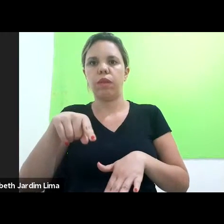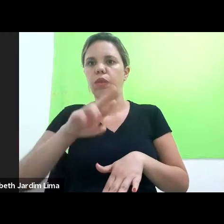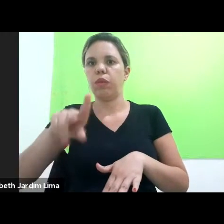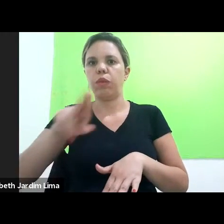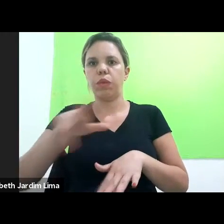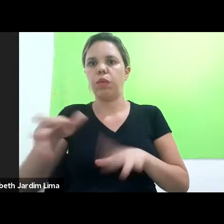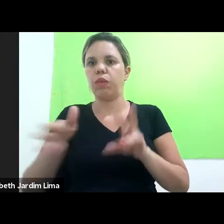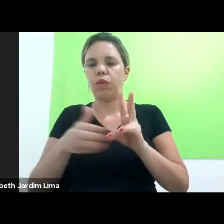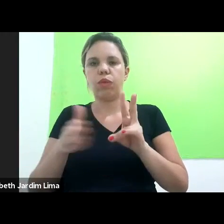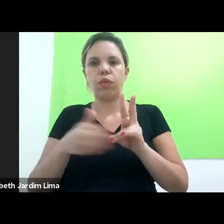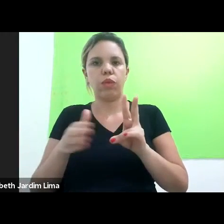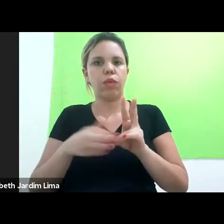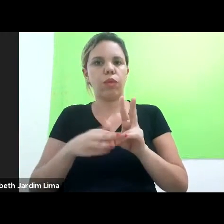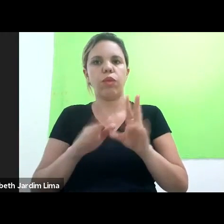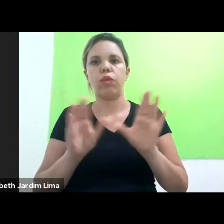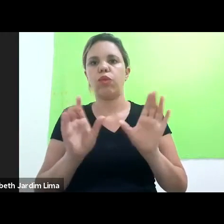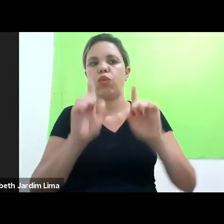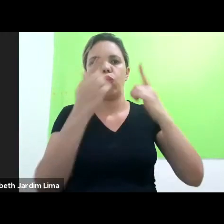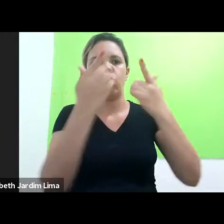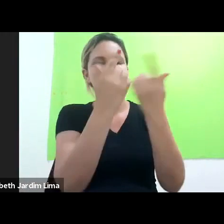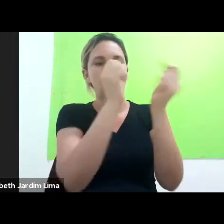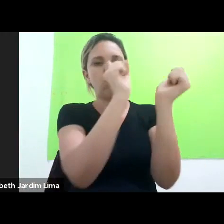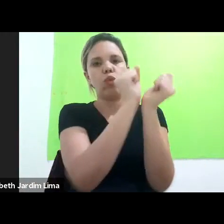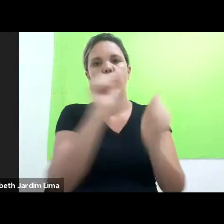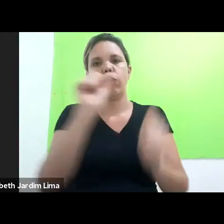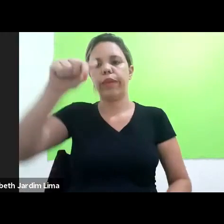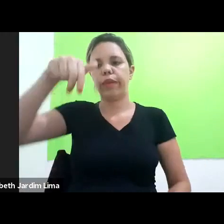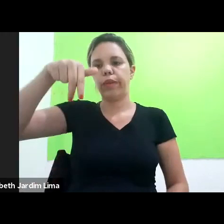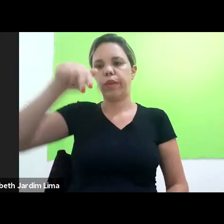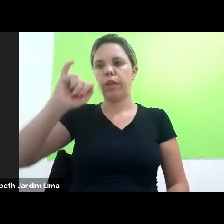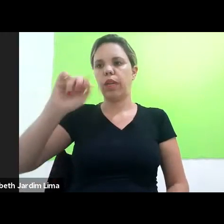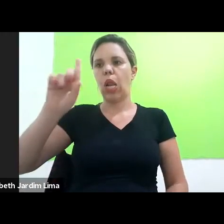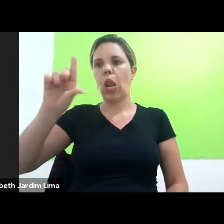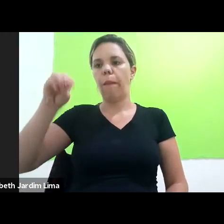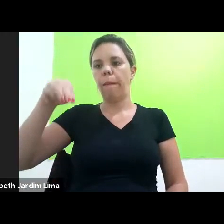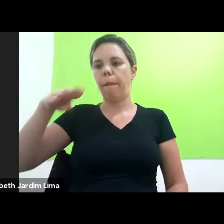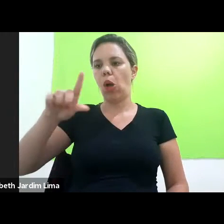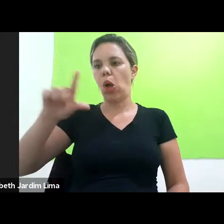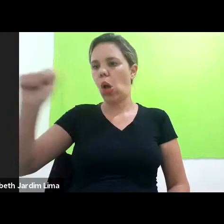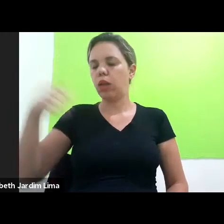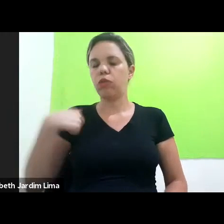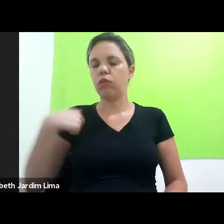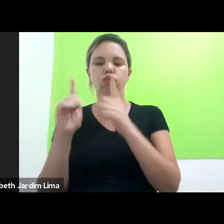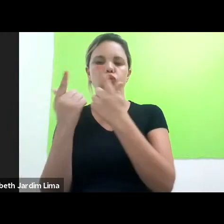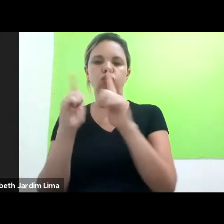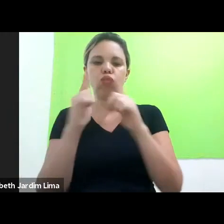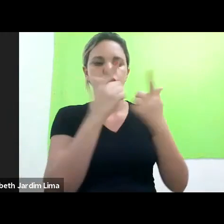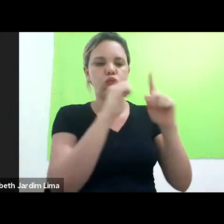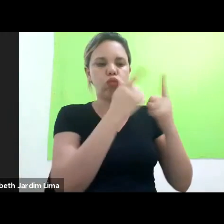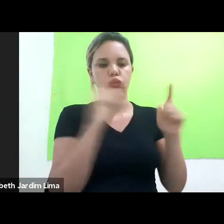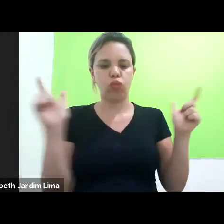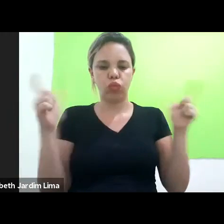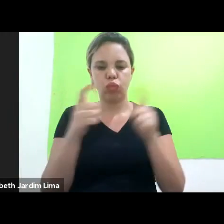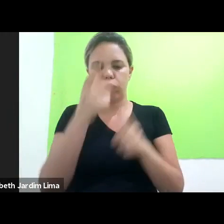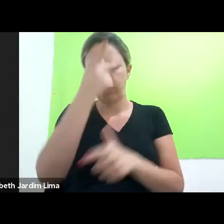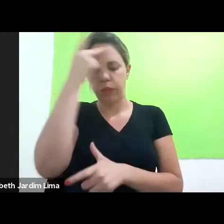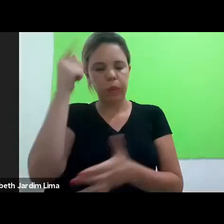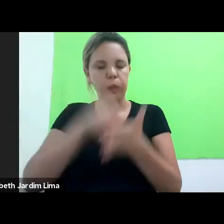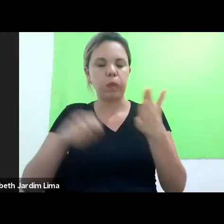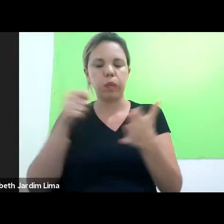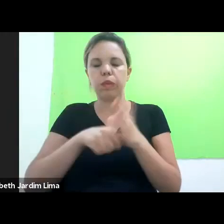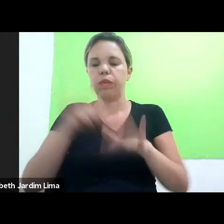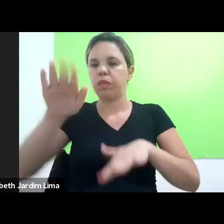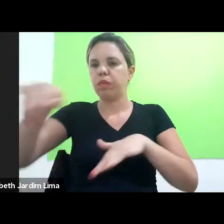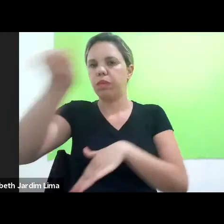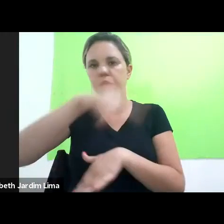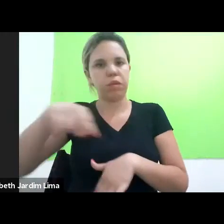não são quilombolas ou não fazem parte, né, de grupos como nós, de minorias, talvez para vocês não